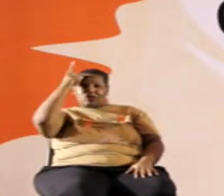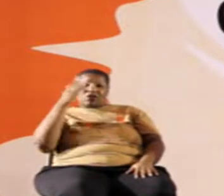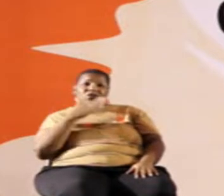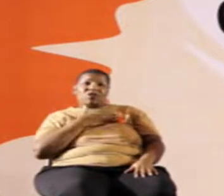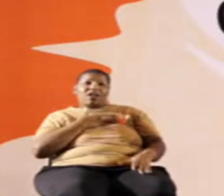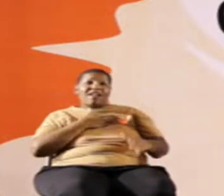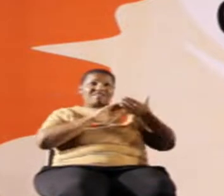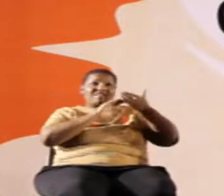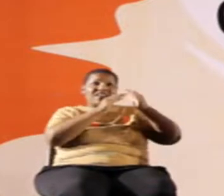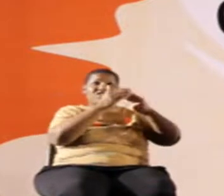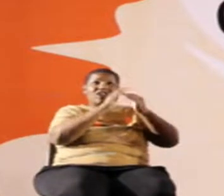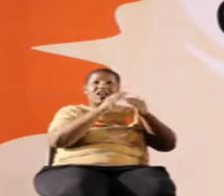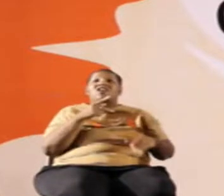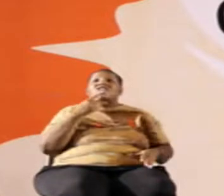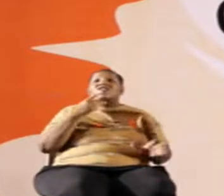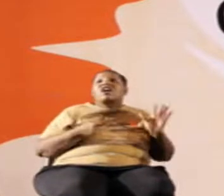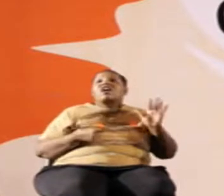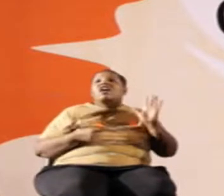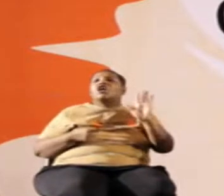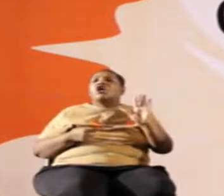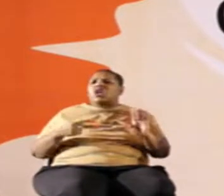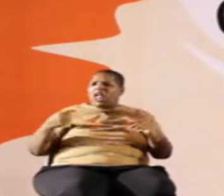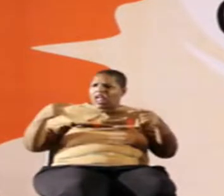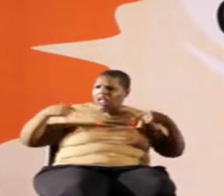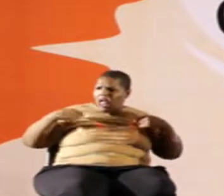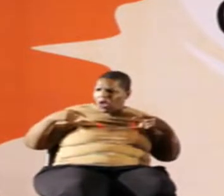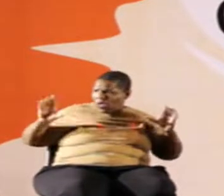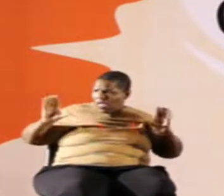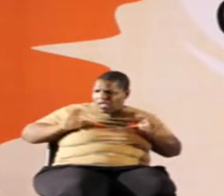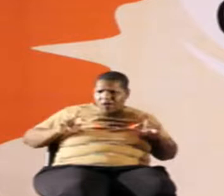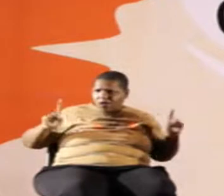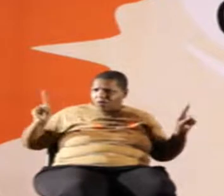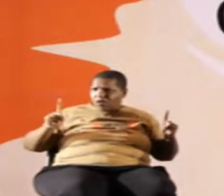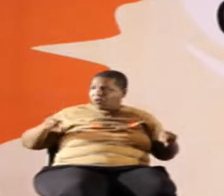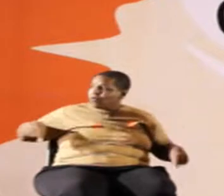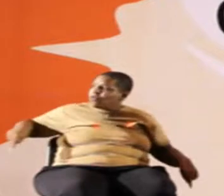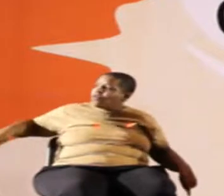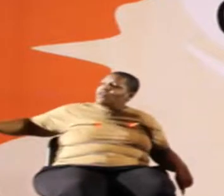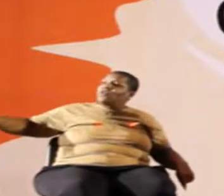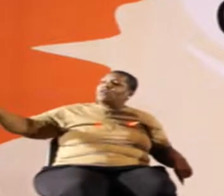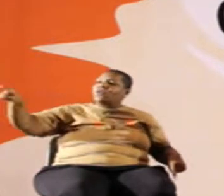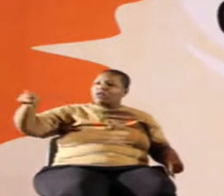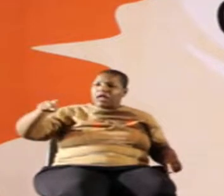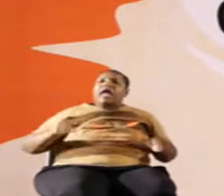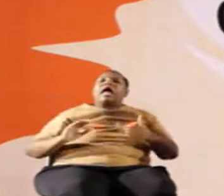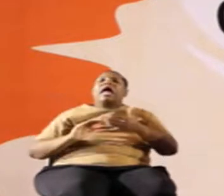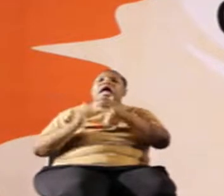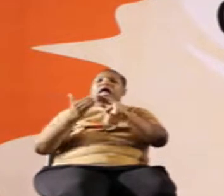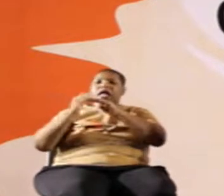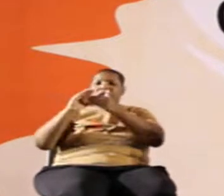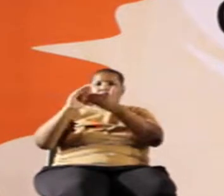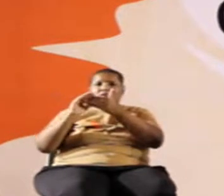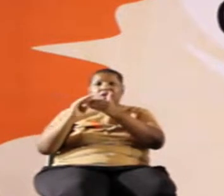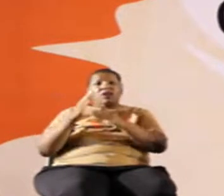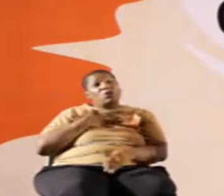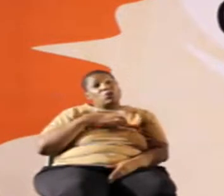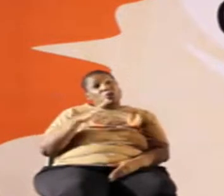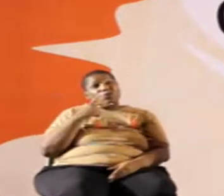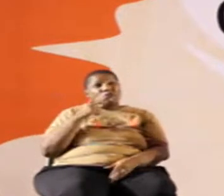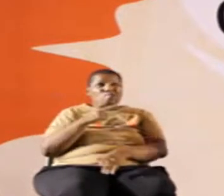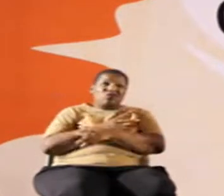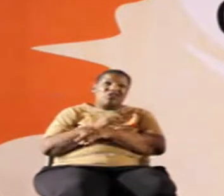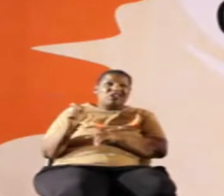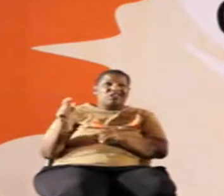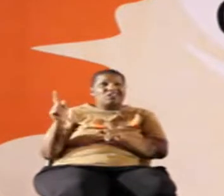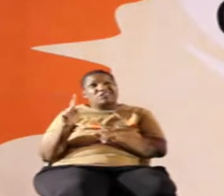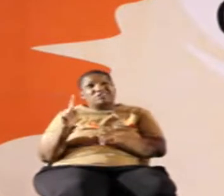da favela e diz, olha, não apenas eu fiquei rico, ele diz, a favela, não gosto do termo favela venceu, que